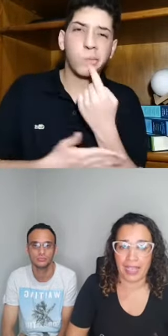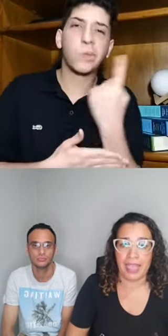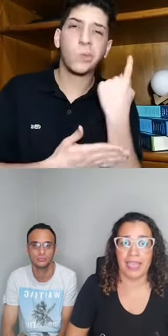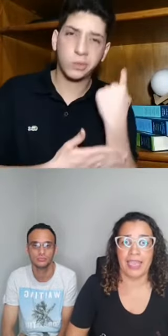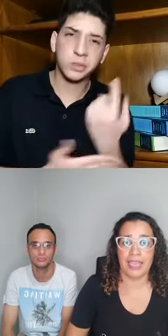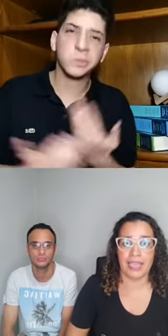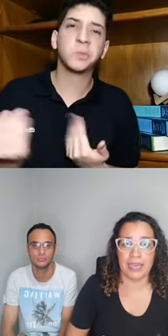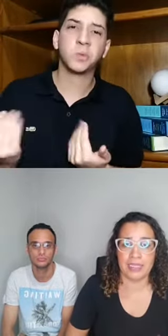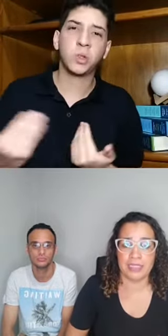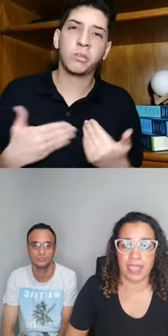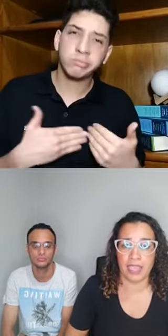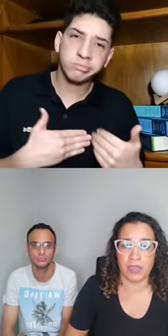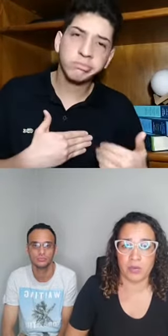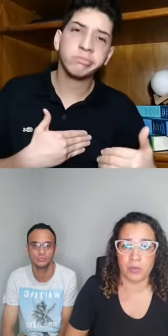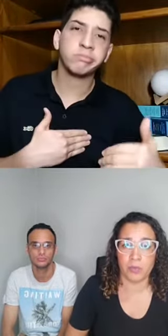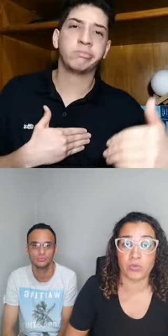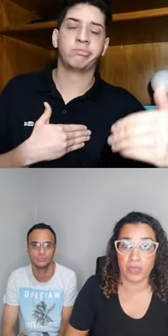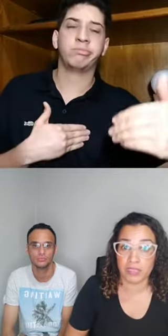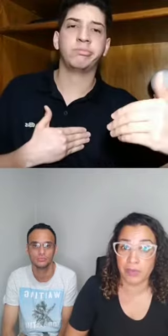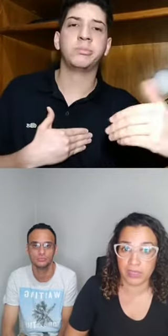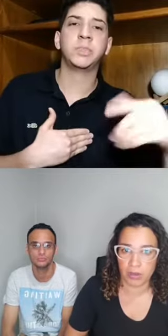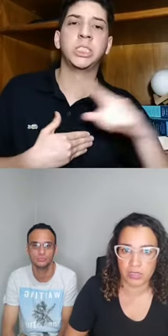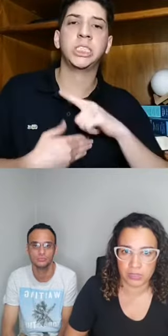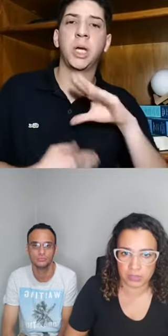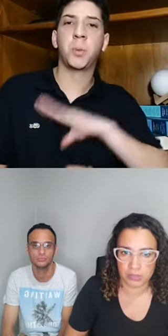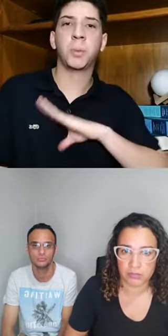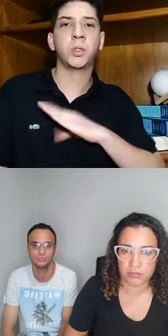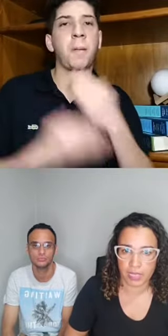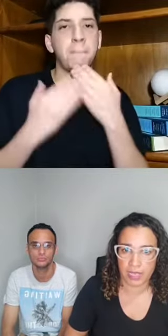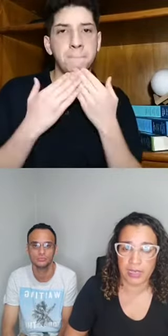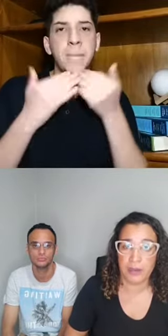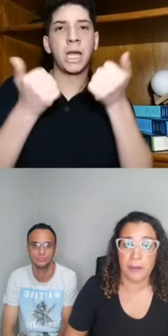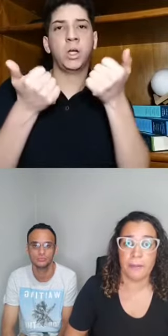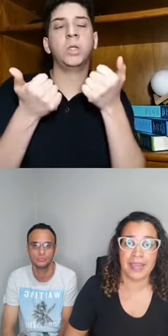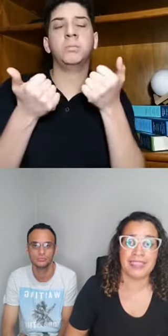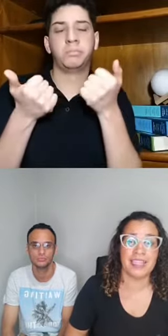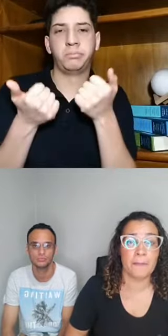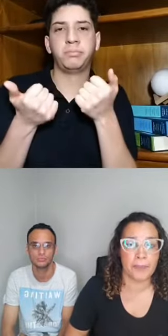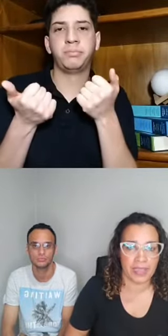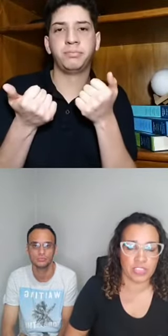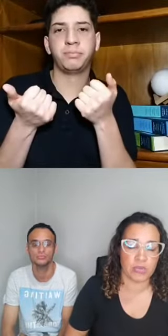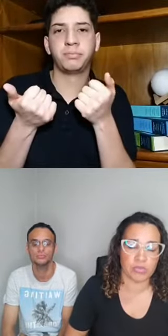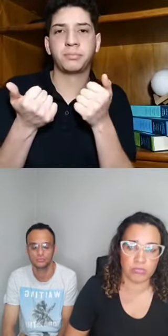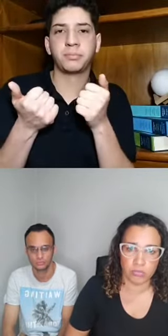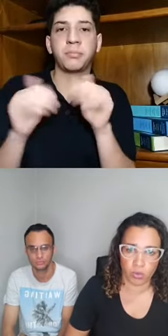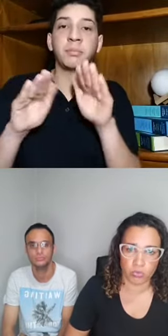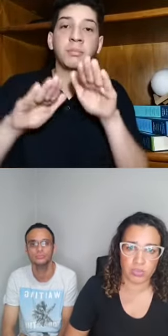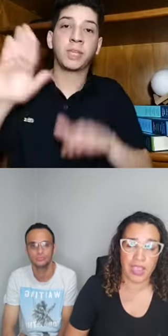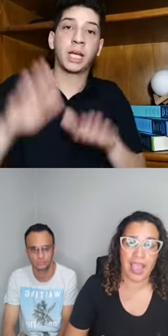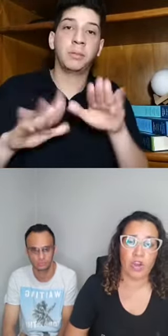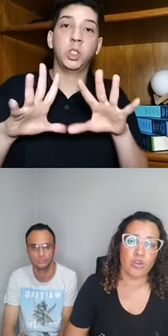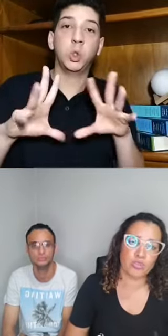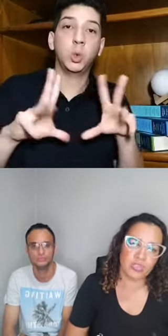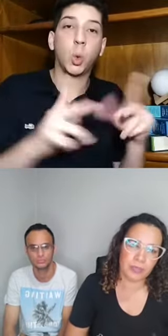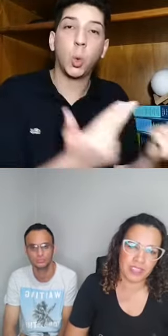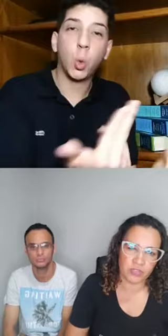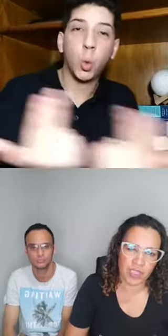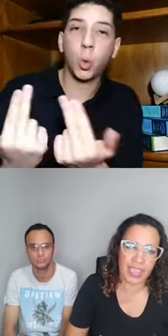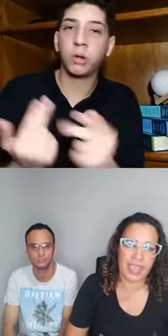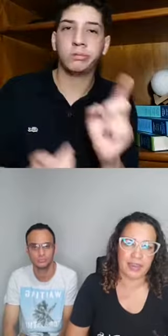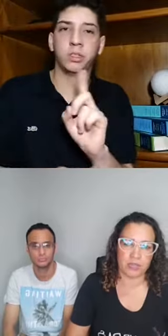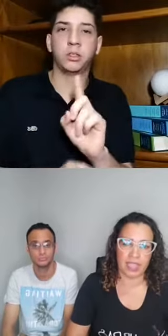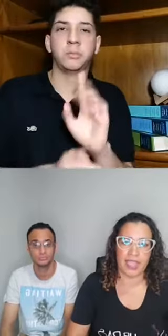cá, eles têm um português melhor, sim, tá? Mas depende, não são todos. Agora os surdos